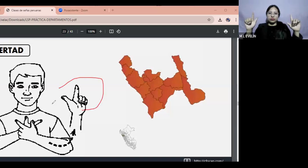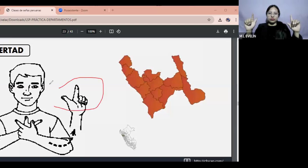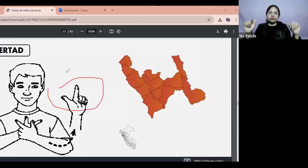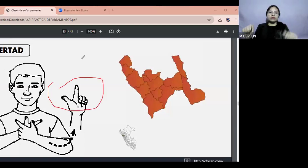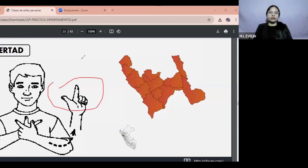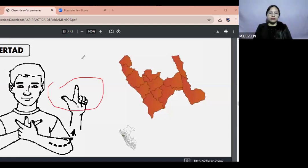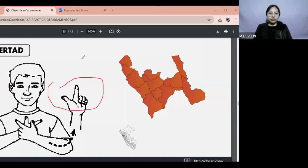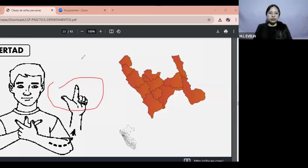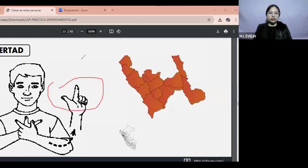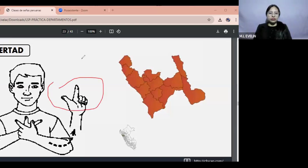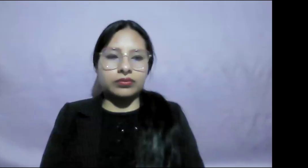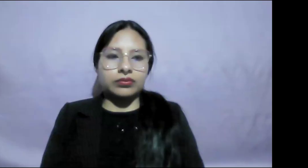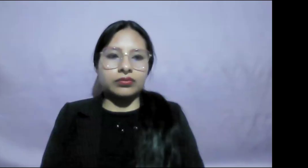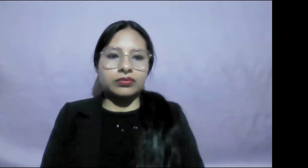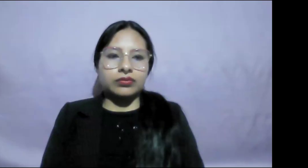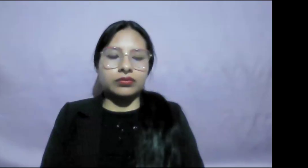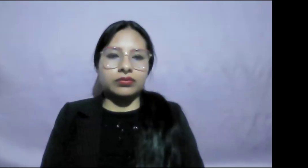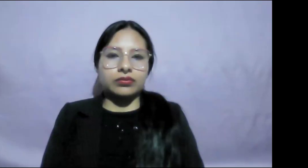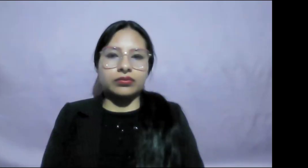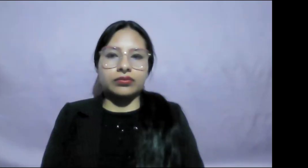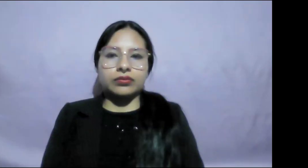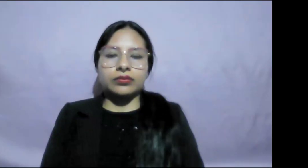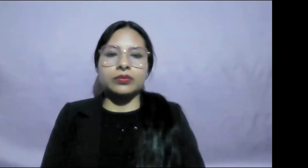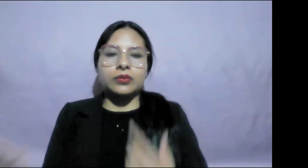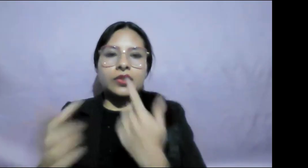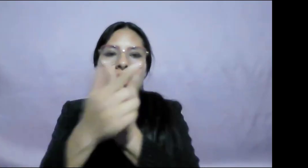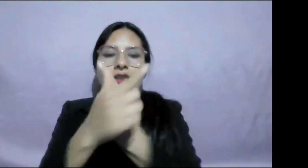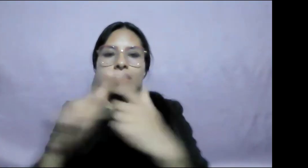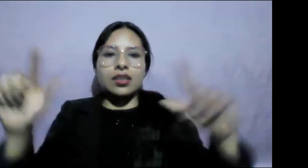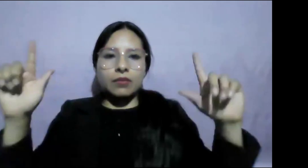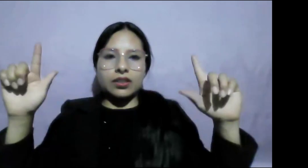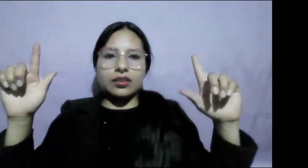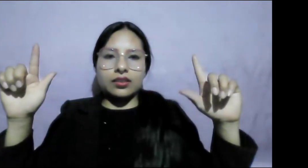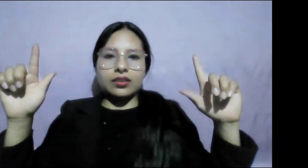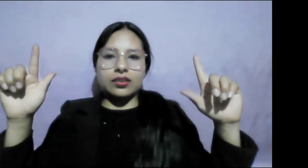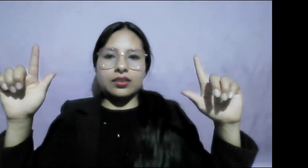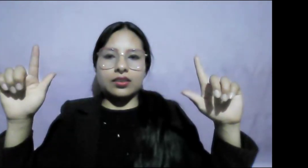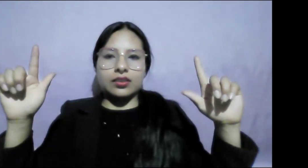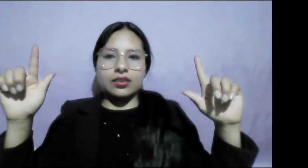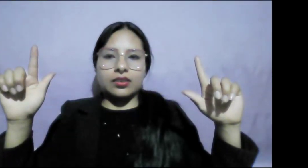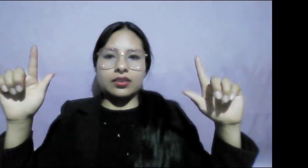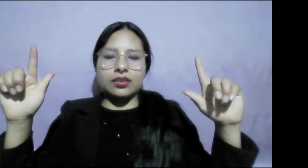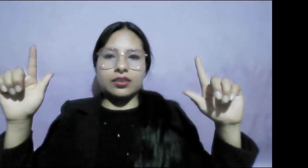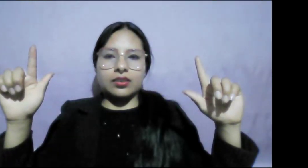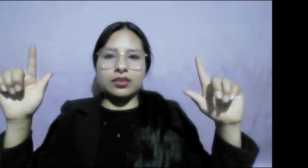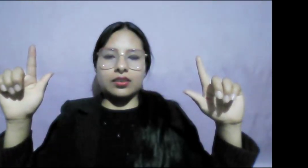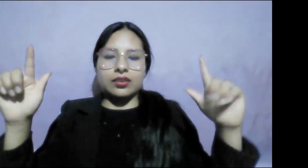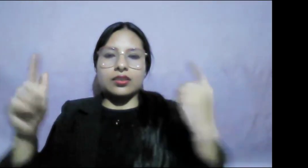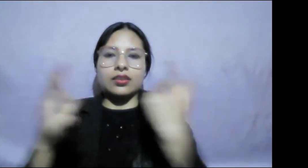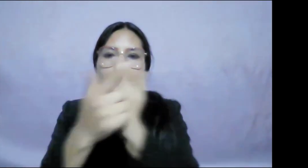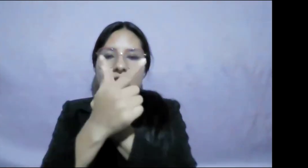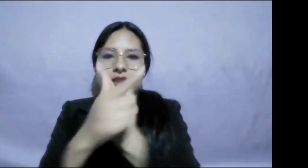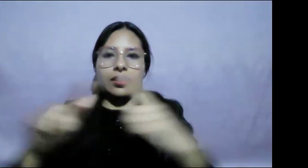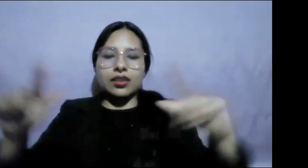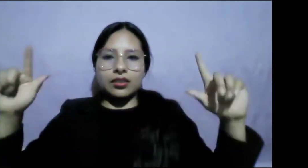eles Sí ahí está vamos a ver en las manos de evel sí